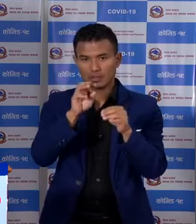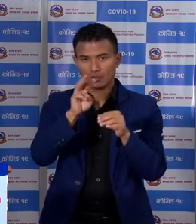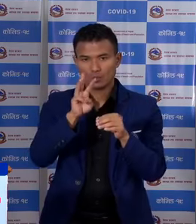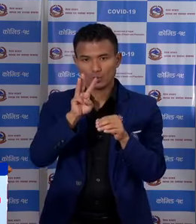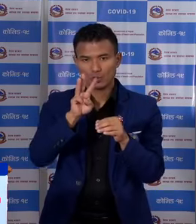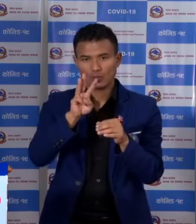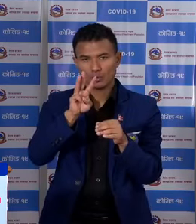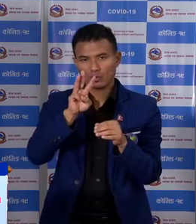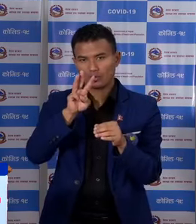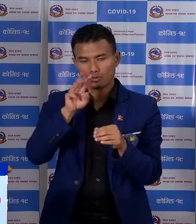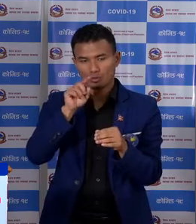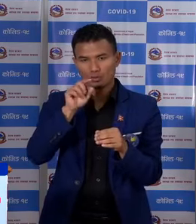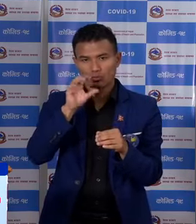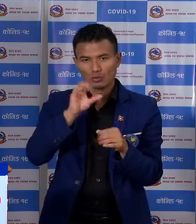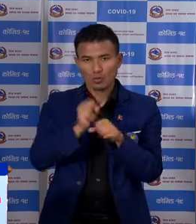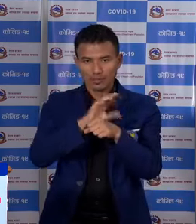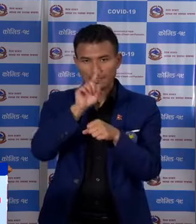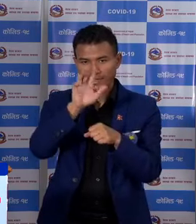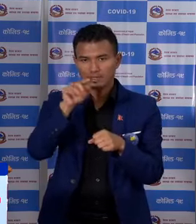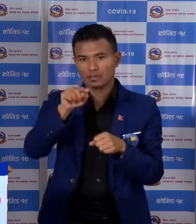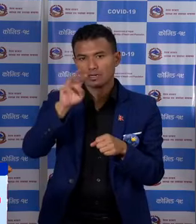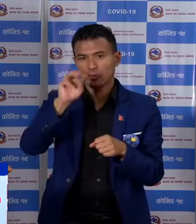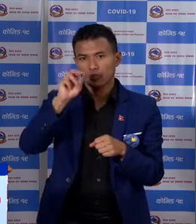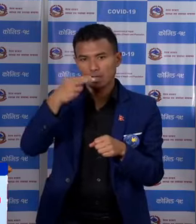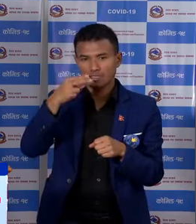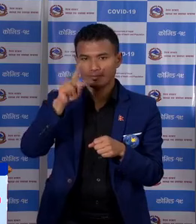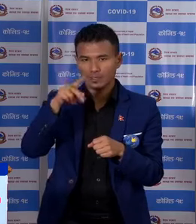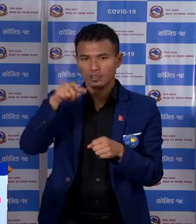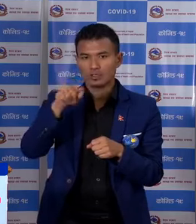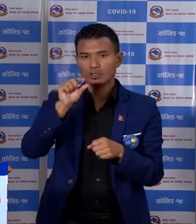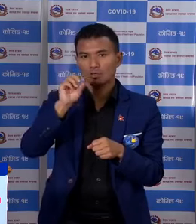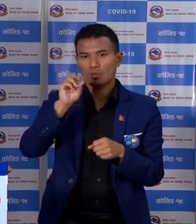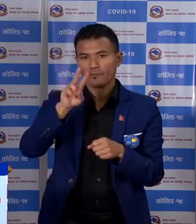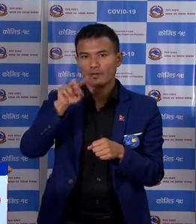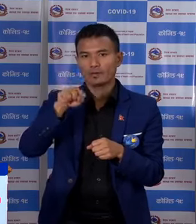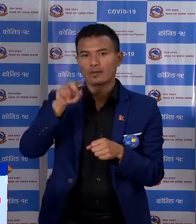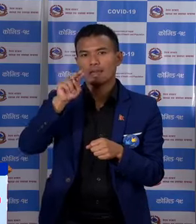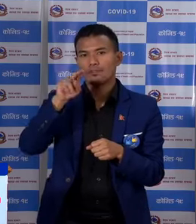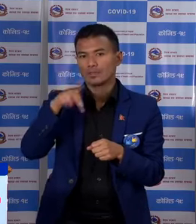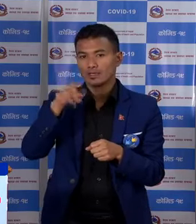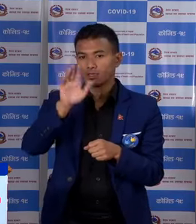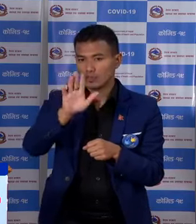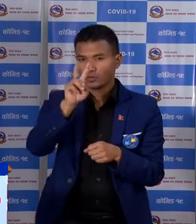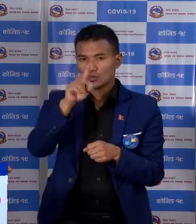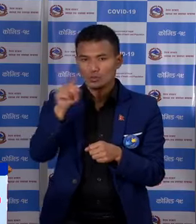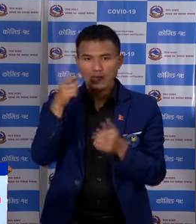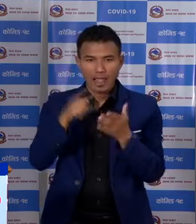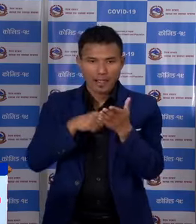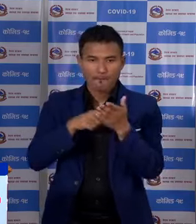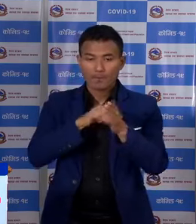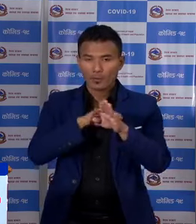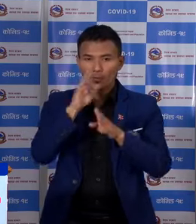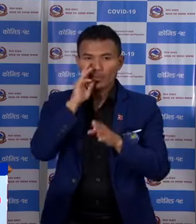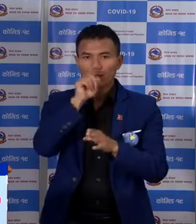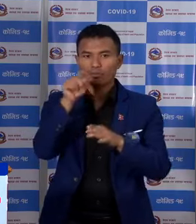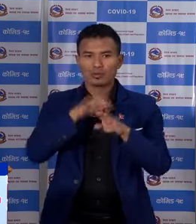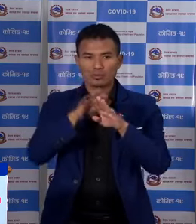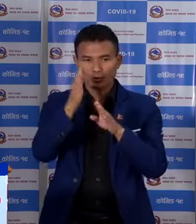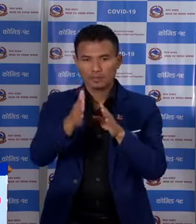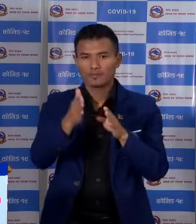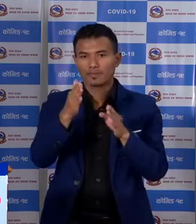COVID-19.mohb.gov.np यो द्धुयोटा एप्लिकेशन हरूमा याहरूले